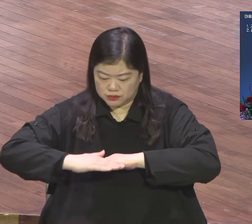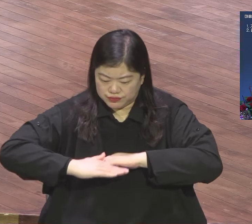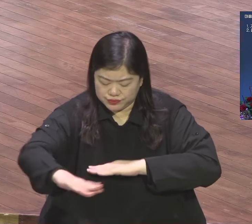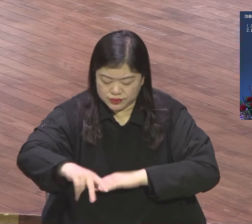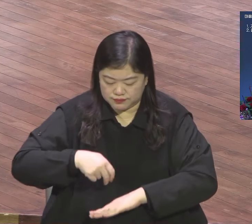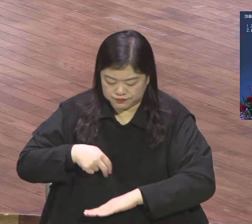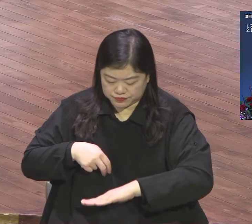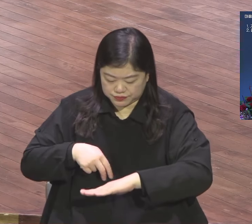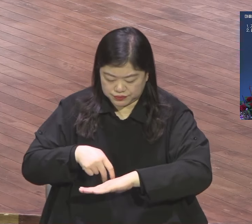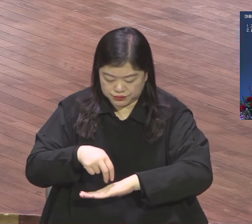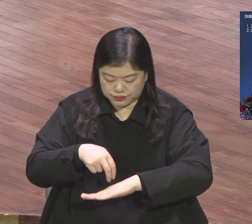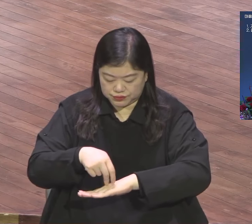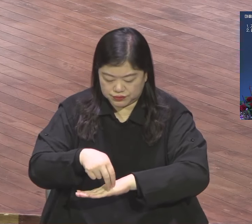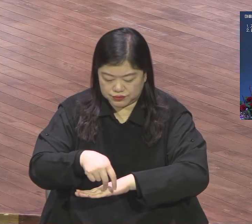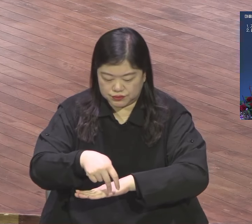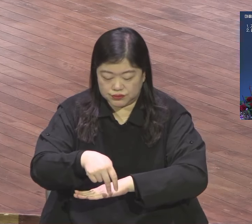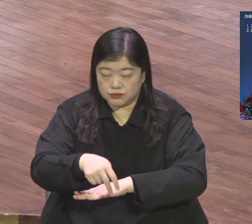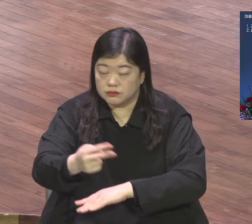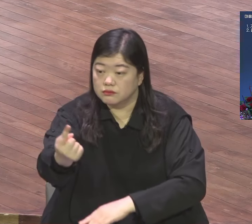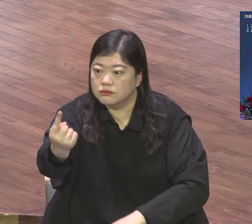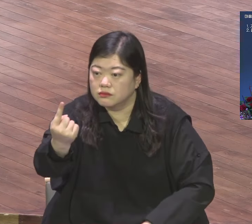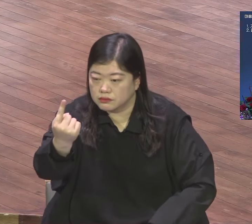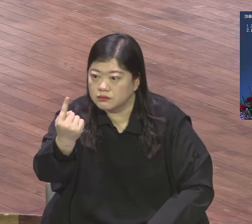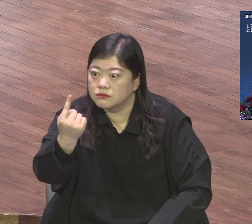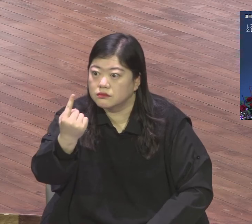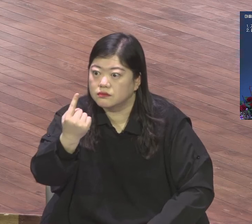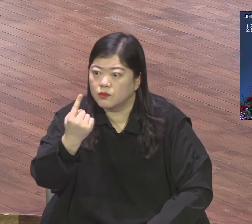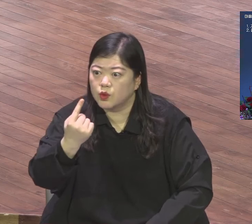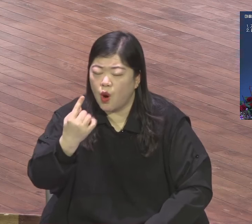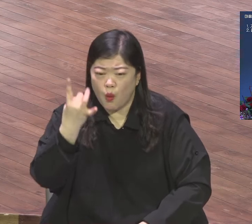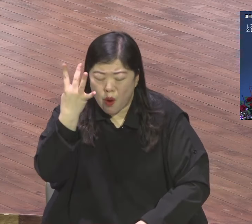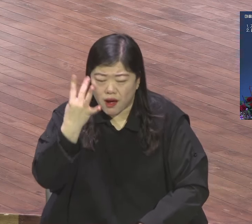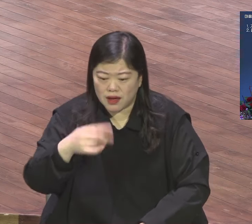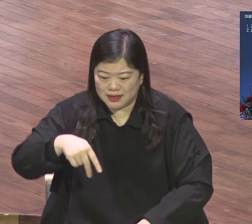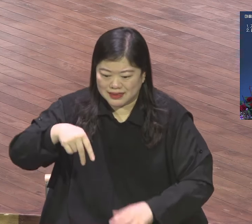중단하라는 것입니다. 중단해. 용기 내. 중단해. 두려워하지 말라.